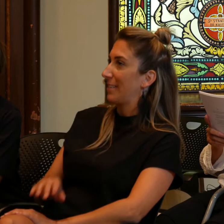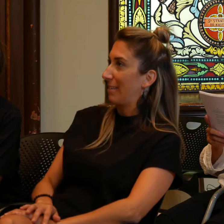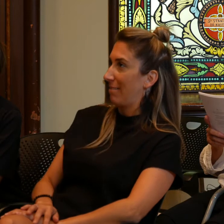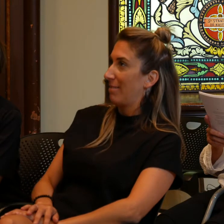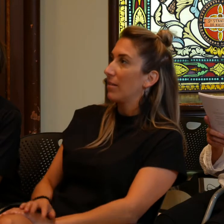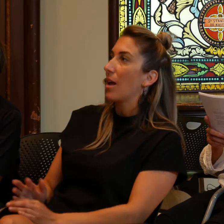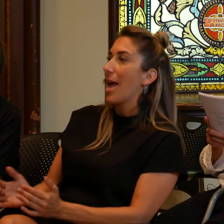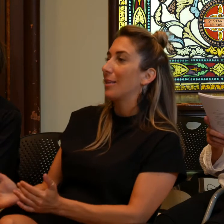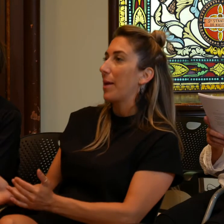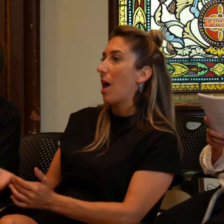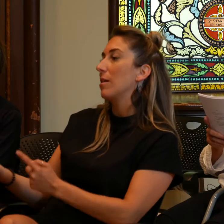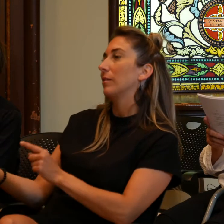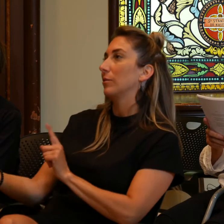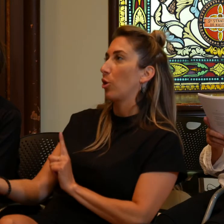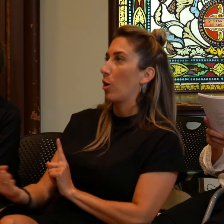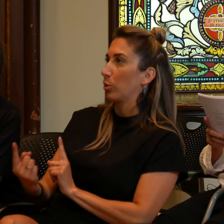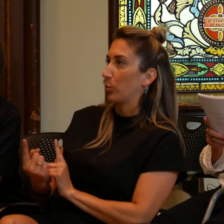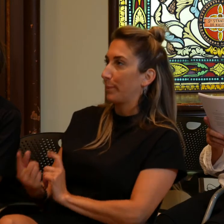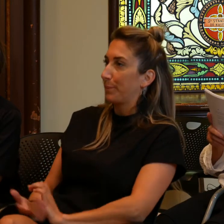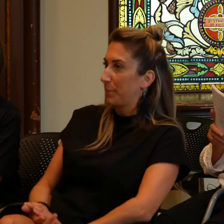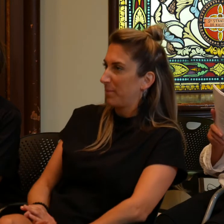dans l'espérance de ton retour.